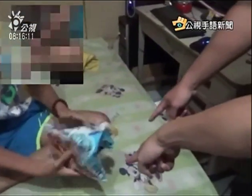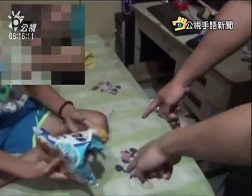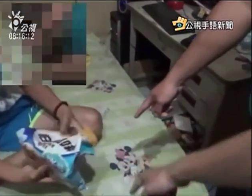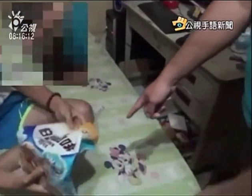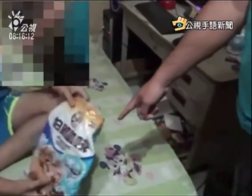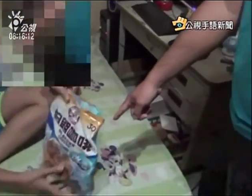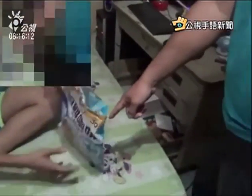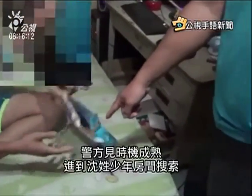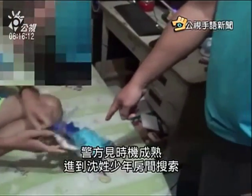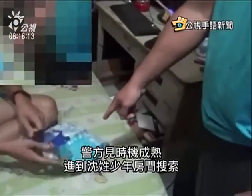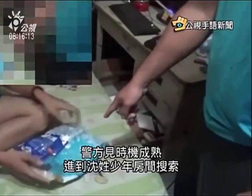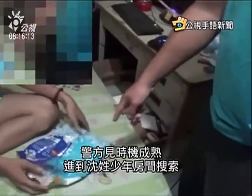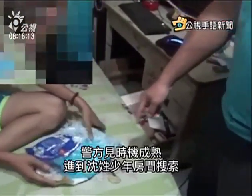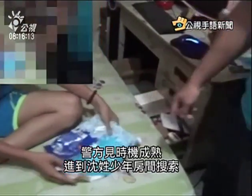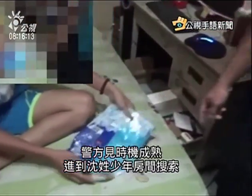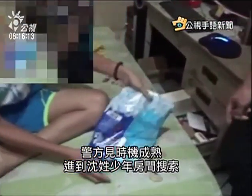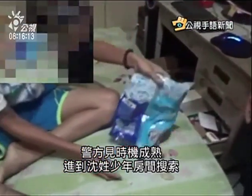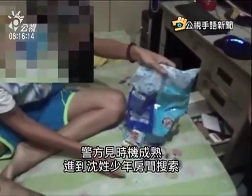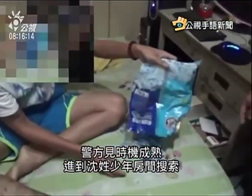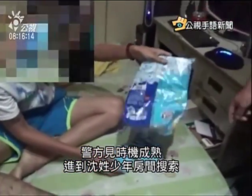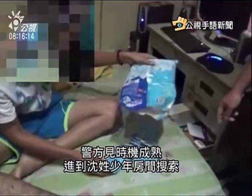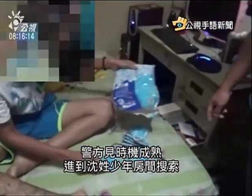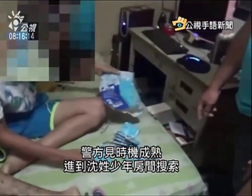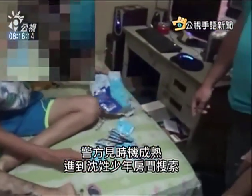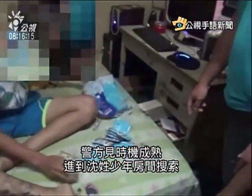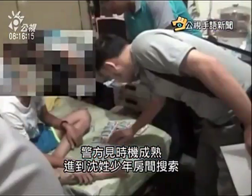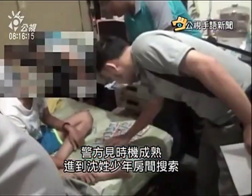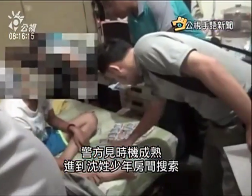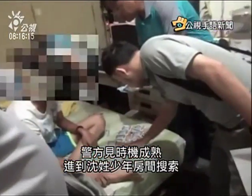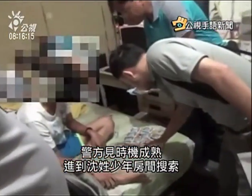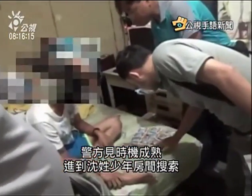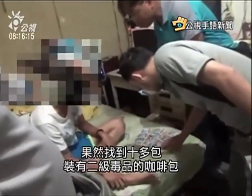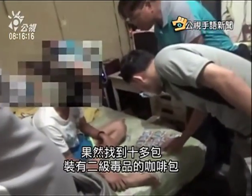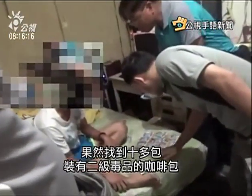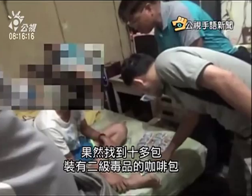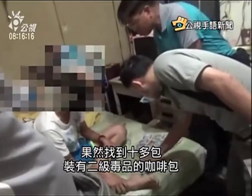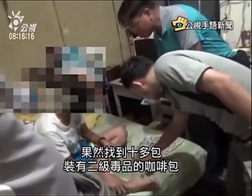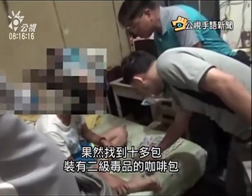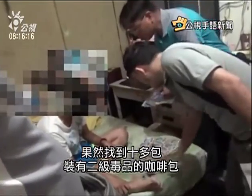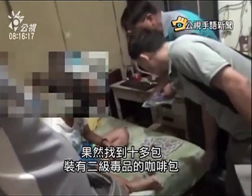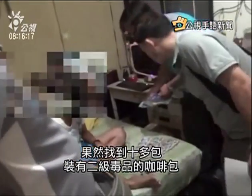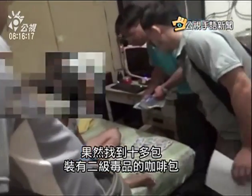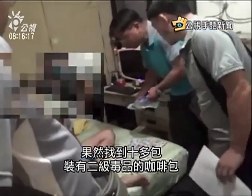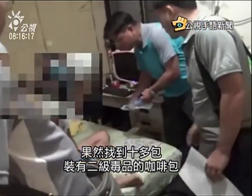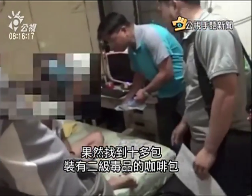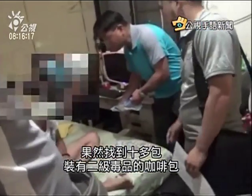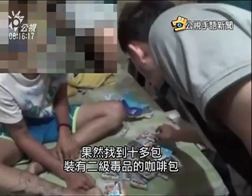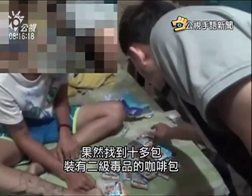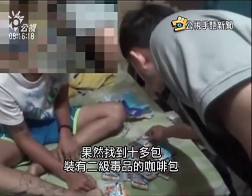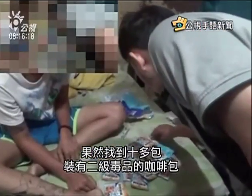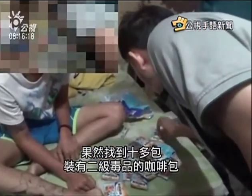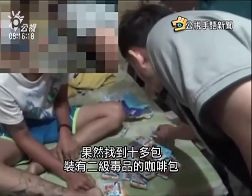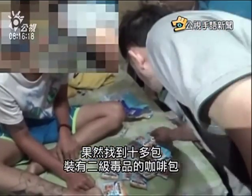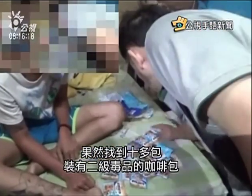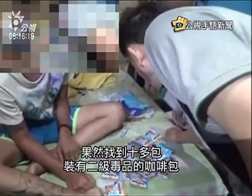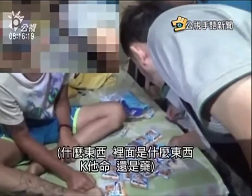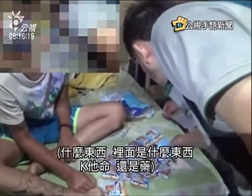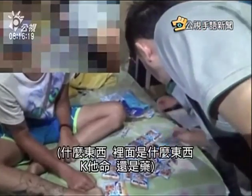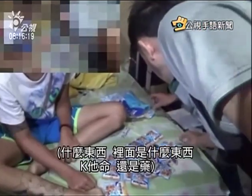警方见时机成熟，进到沈姓少年房间搜索，果然找到10多包装有二级毒品的咖啡包。 酸鱼物件来， 对，酸